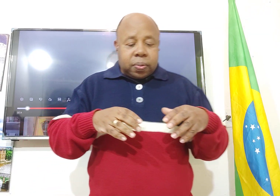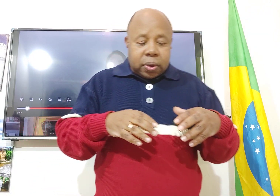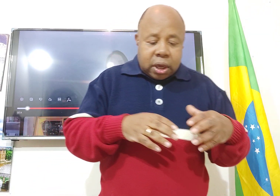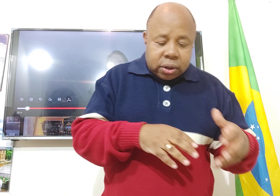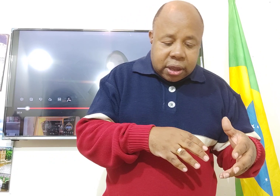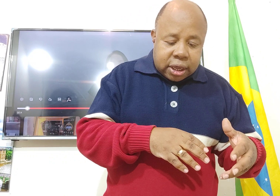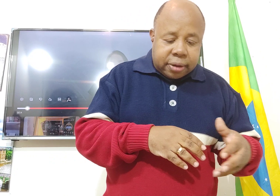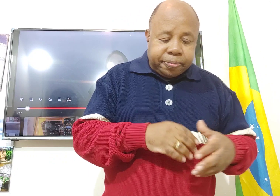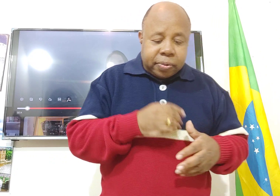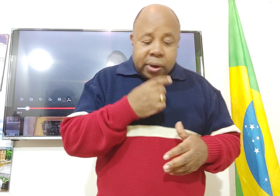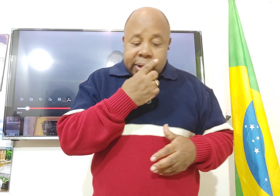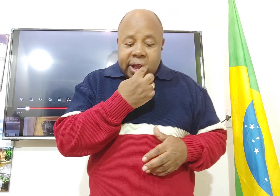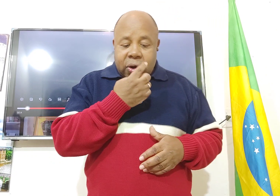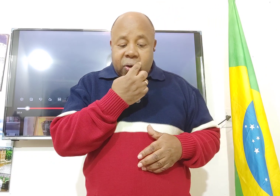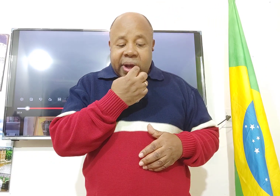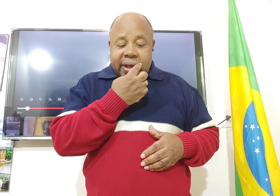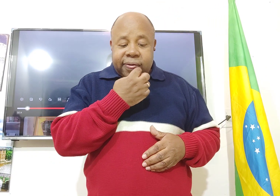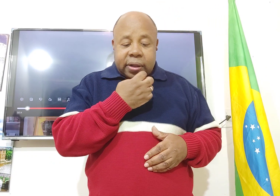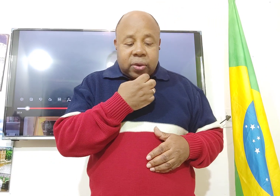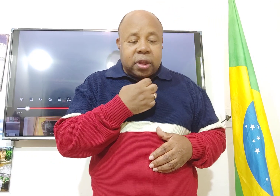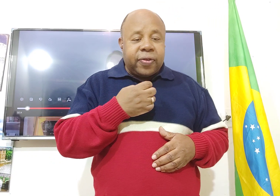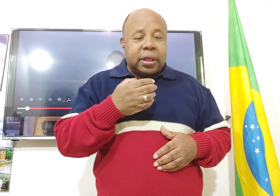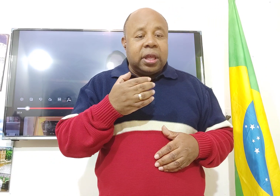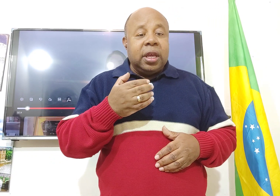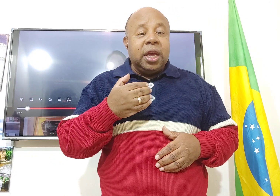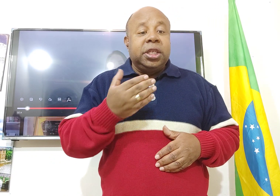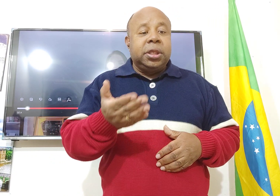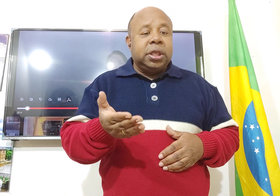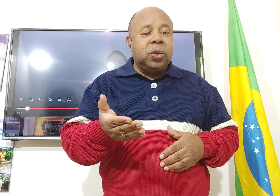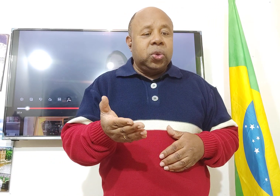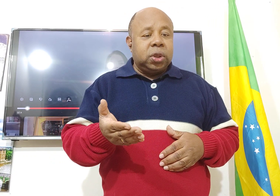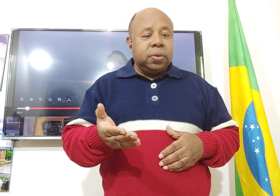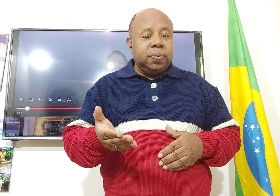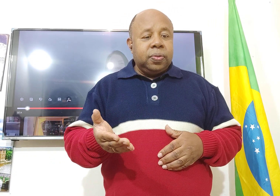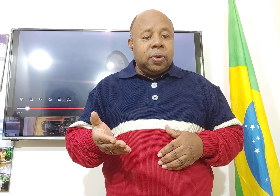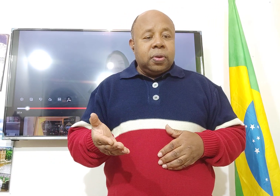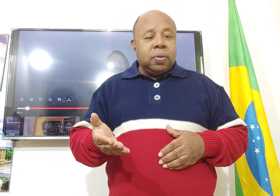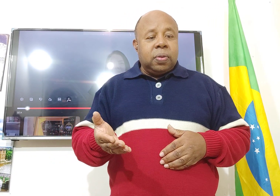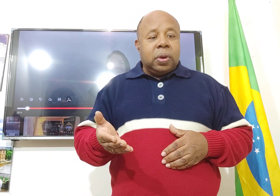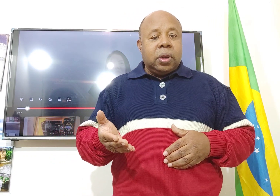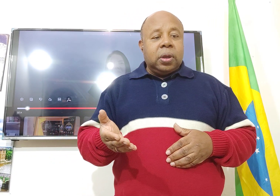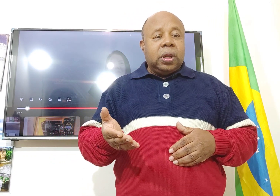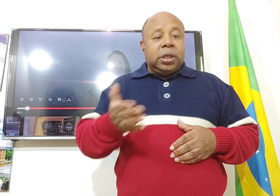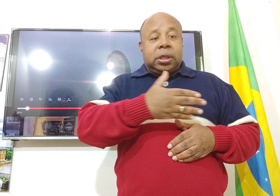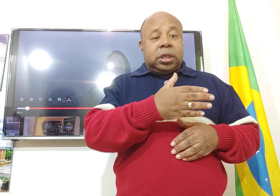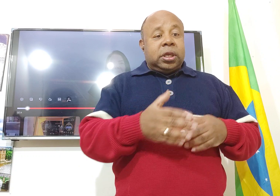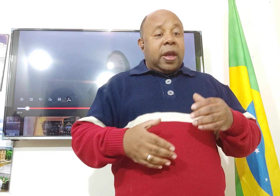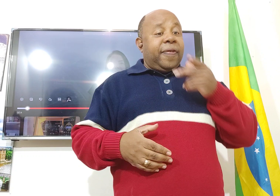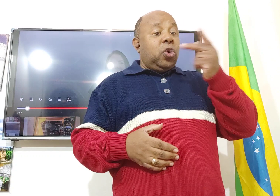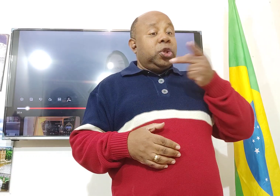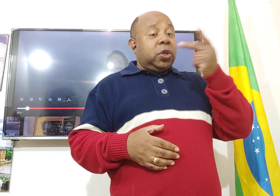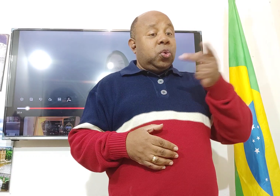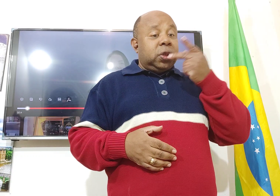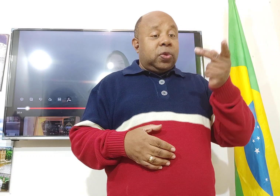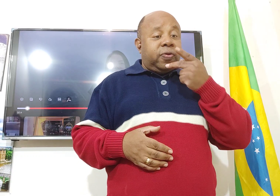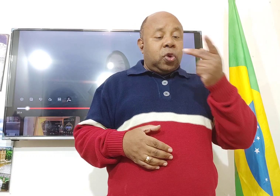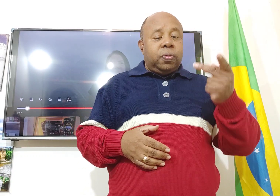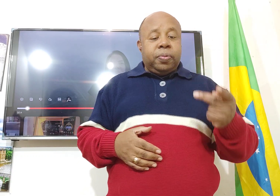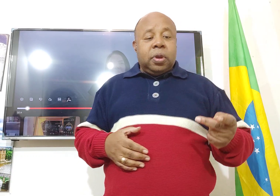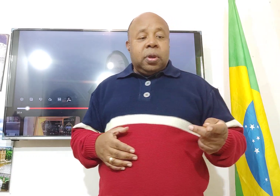O que eu tenho aqui? Tem algumas versões que falam assim, e disse Jesus. E disse, falou Jesus. Jesus falou.